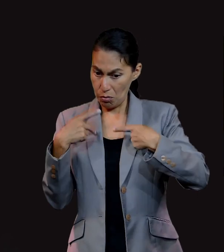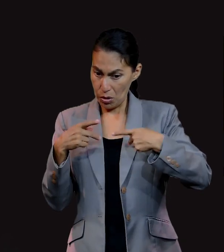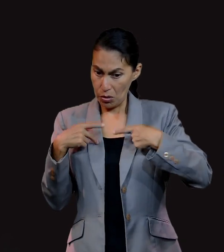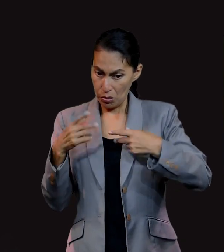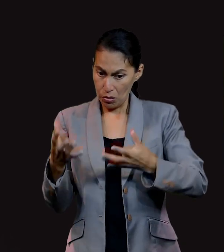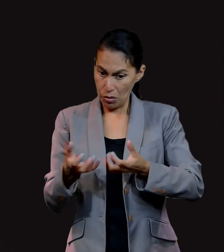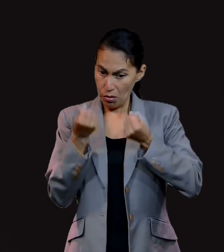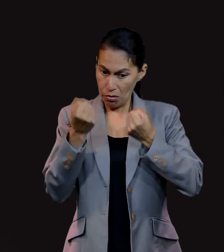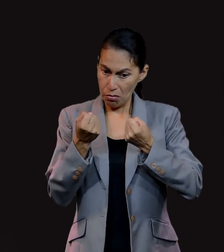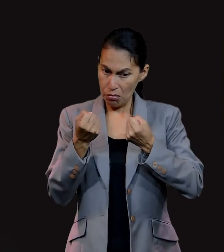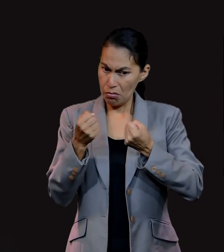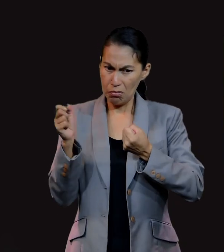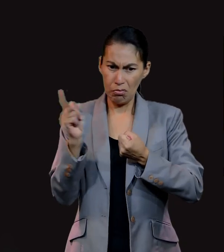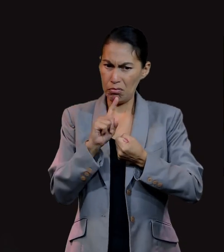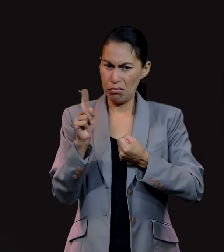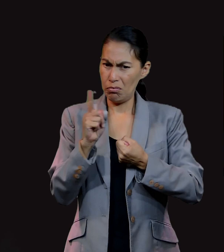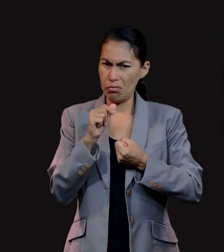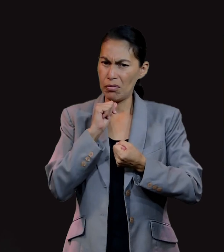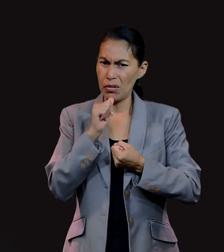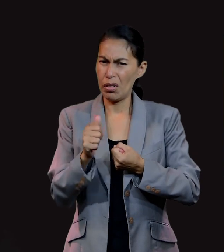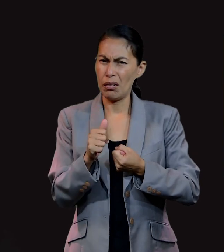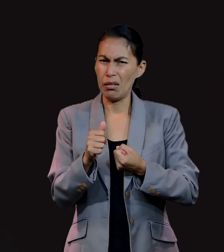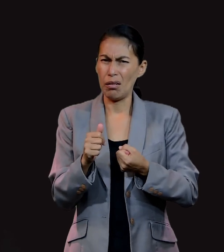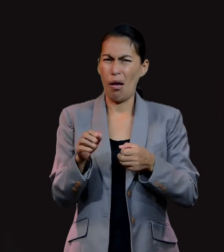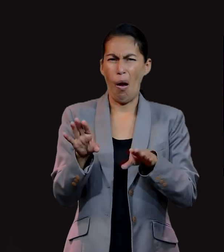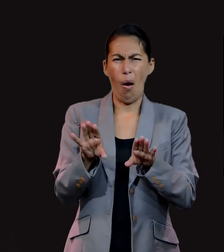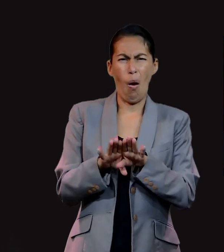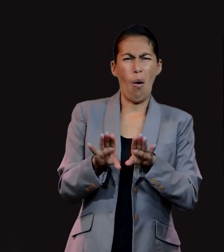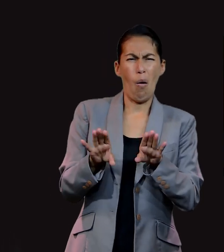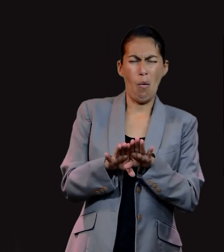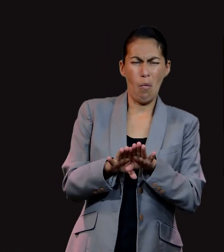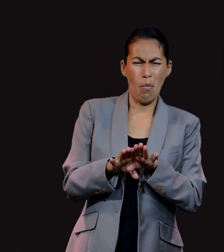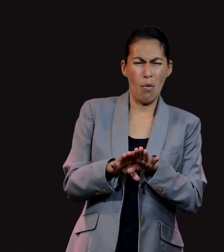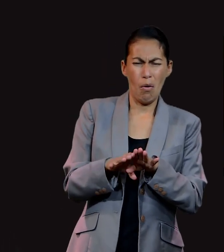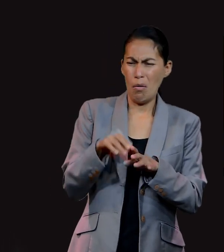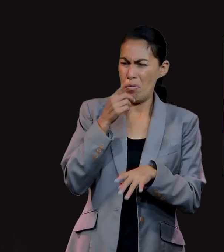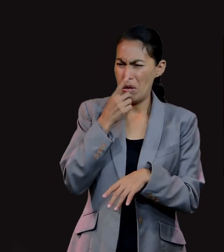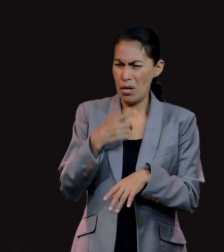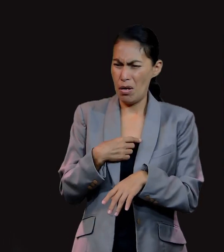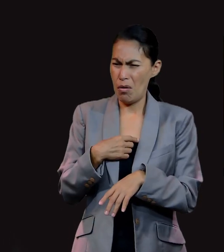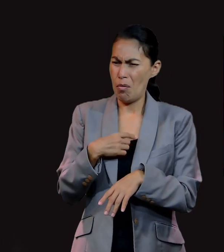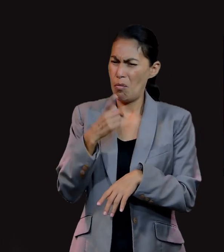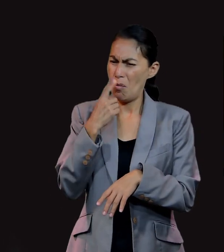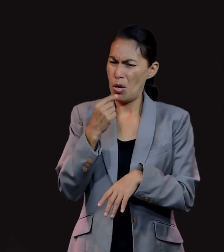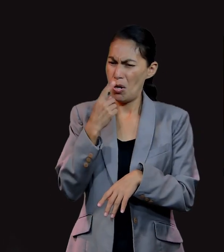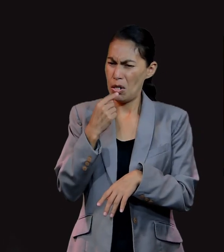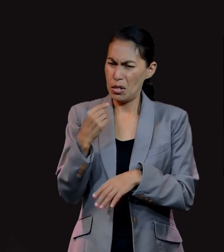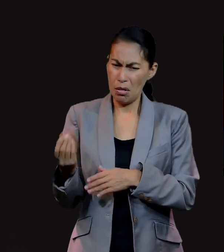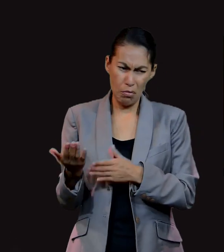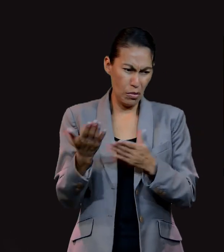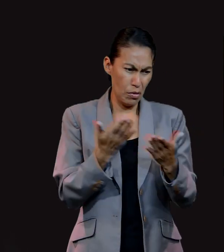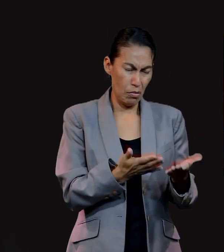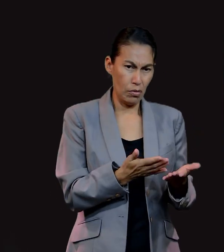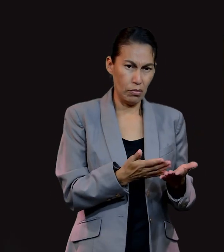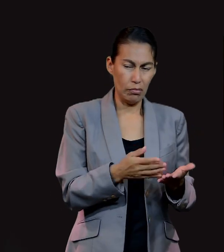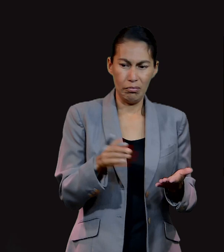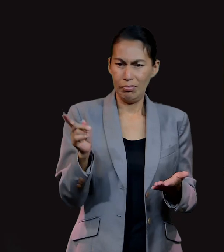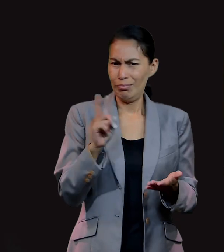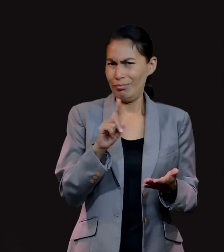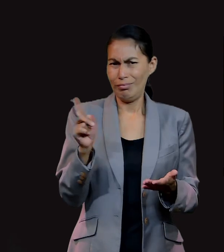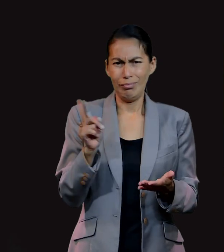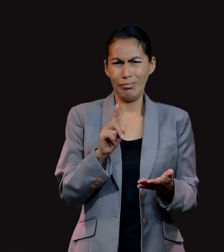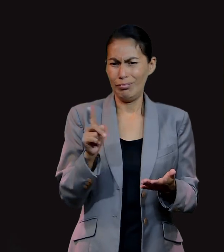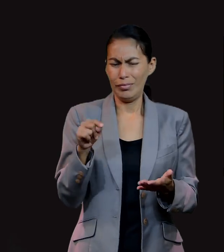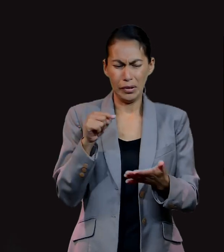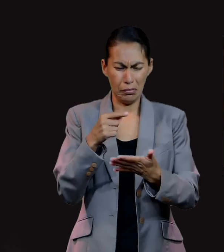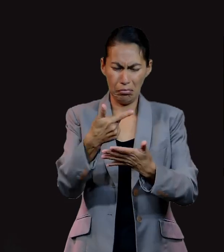esto pero usted ningún ninguna unidad lo ha rescatado como no puede ser posible si dicen que un carro patrulla me llevó